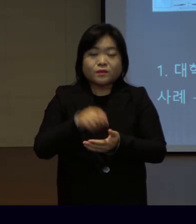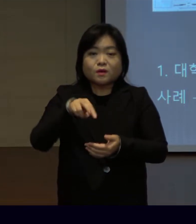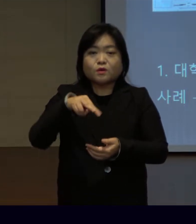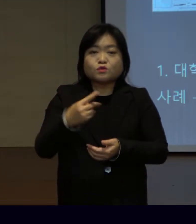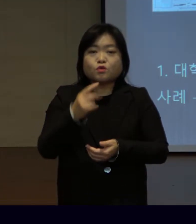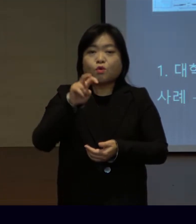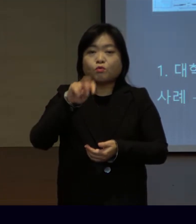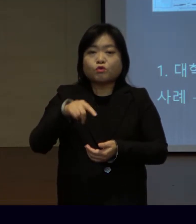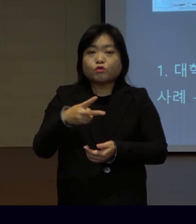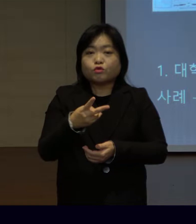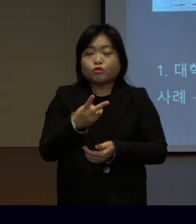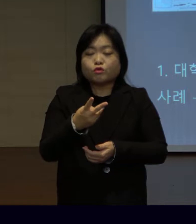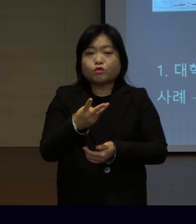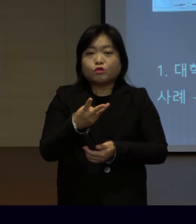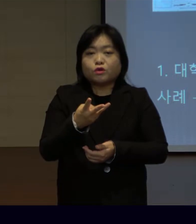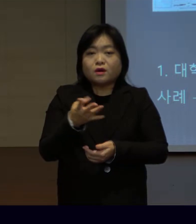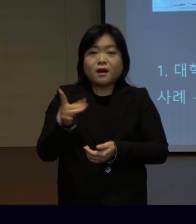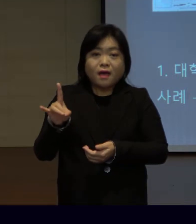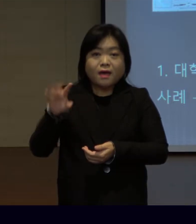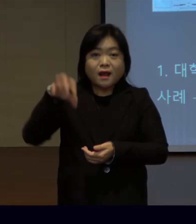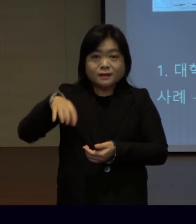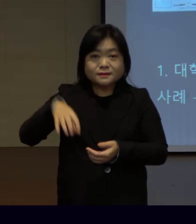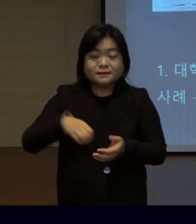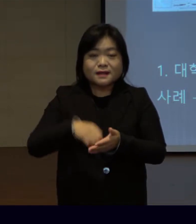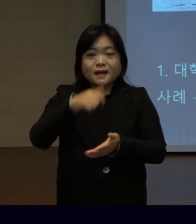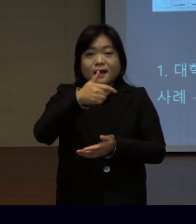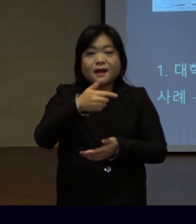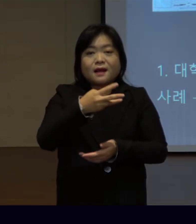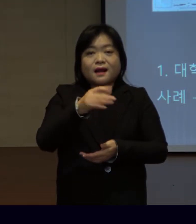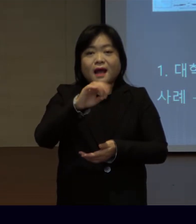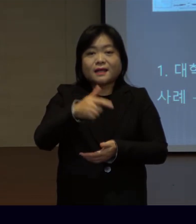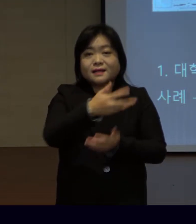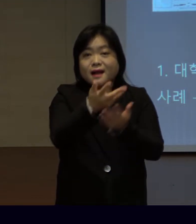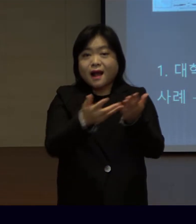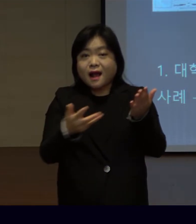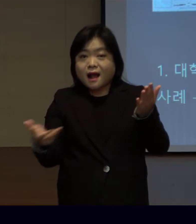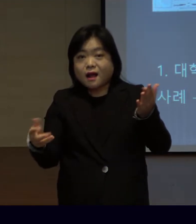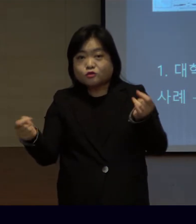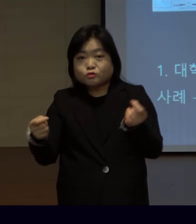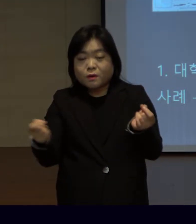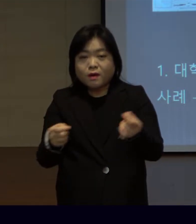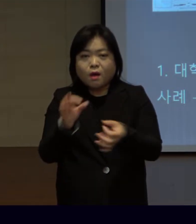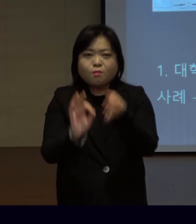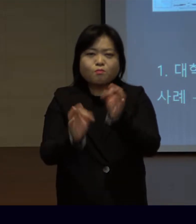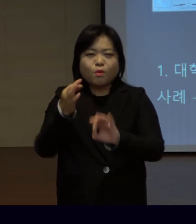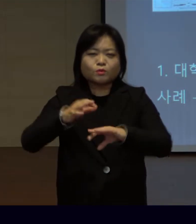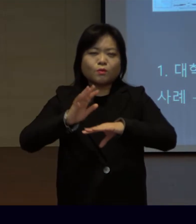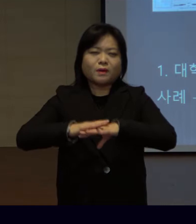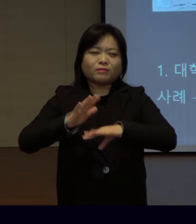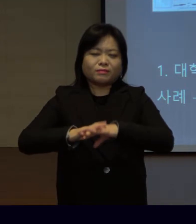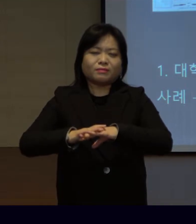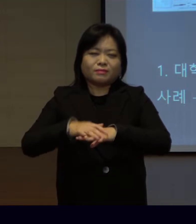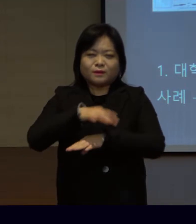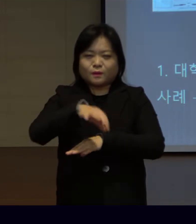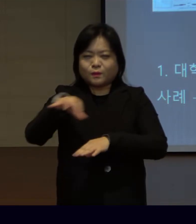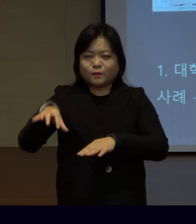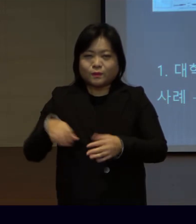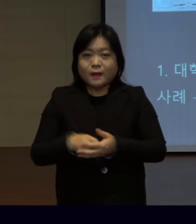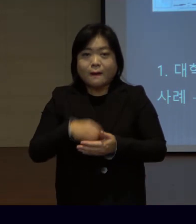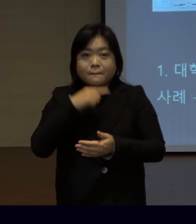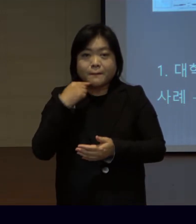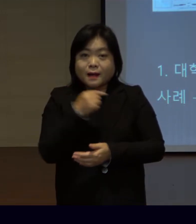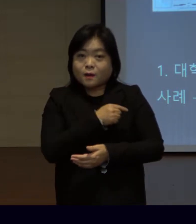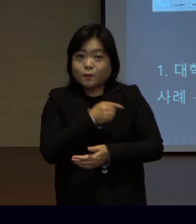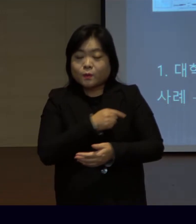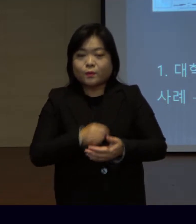소뮤라고 하는 이 라인강 주변의 포도주 생산지예요. 저기 지도에서 보시면 빨갛게 표시되어 있는